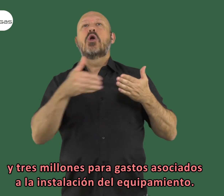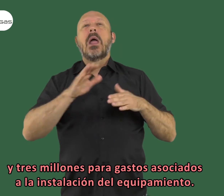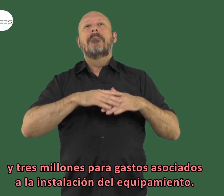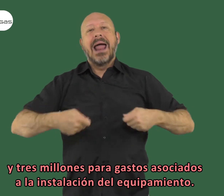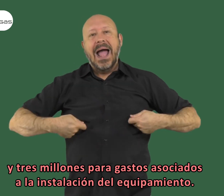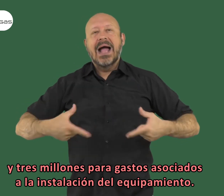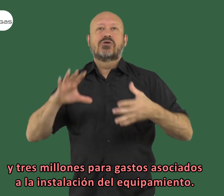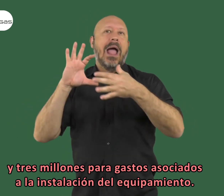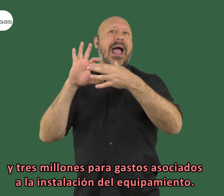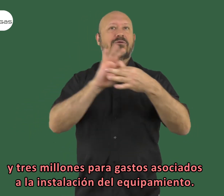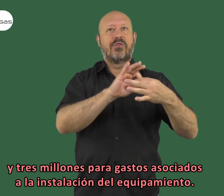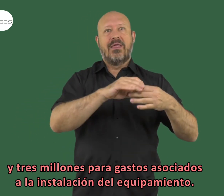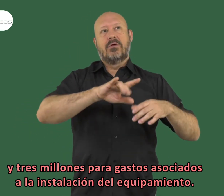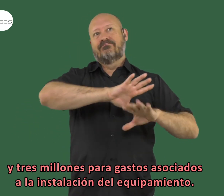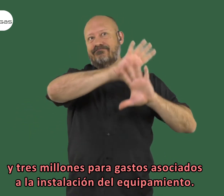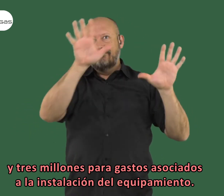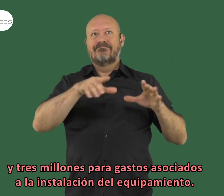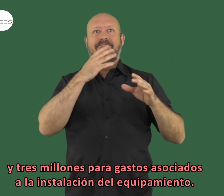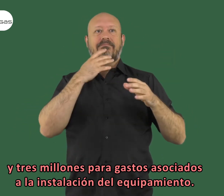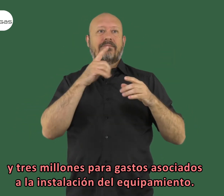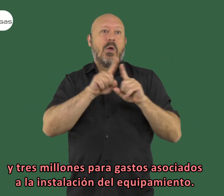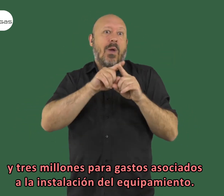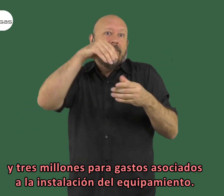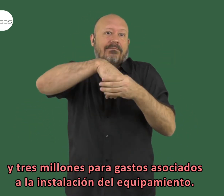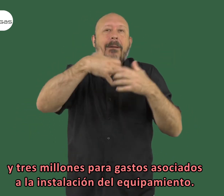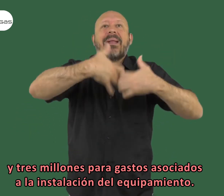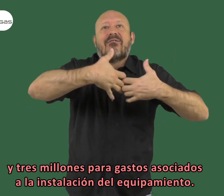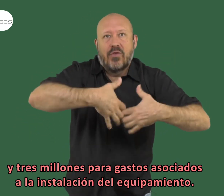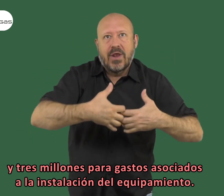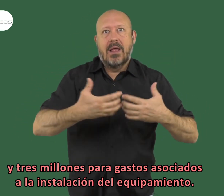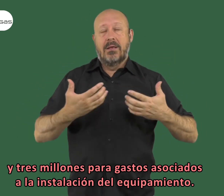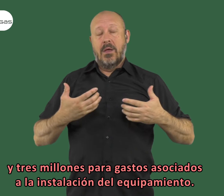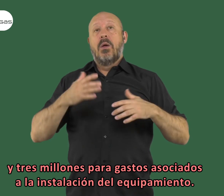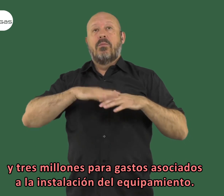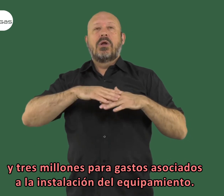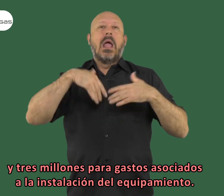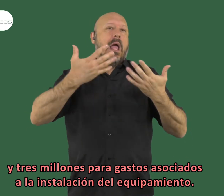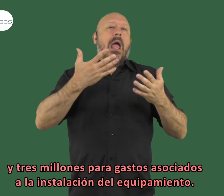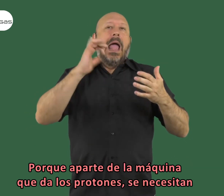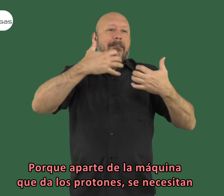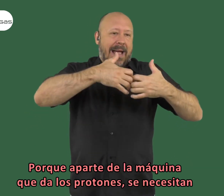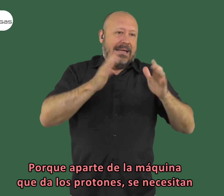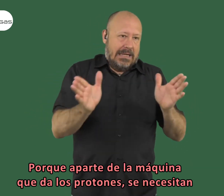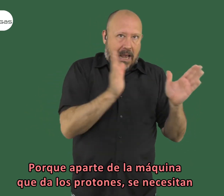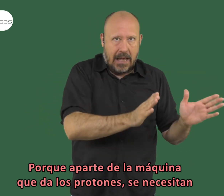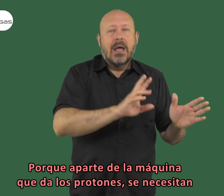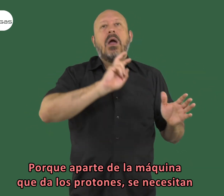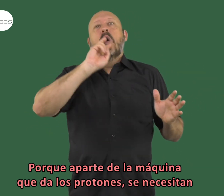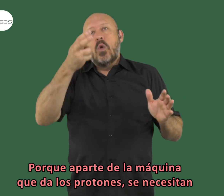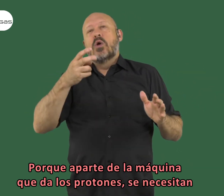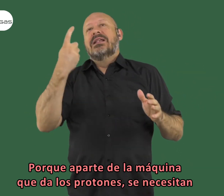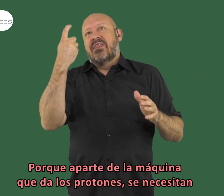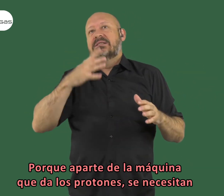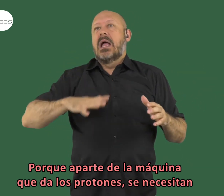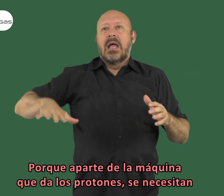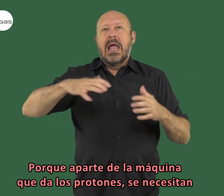equipo y 3 millones para los asociados a la instalación del equipamiento, porque bueno, aparte de la máquina